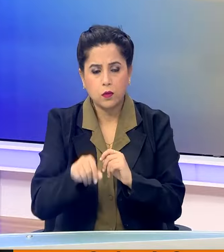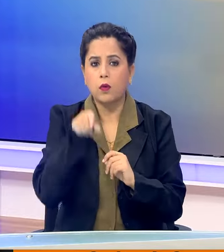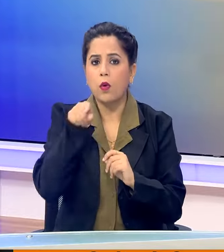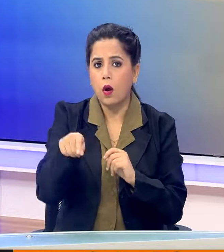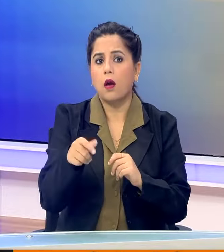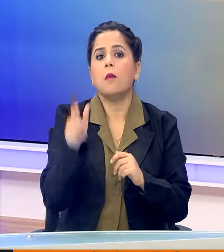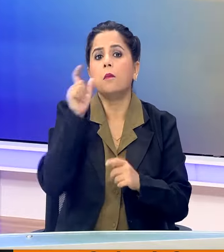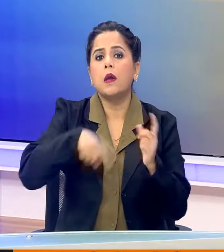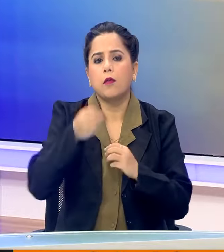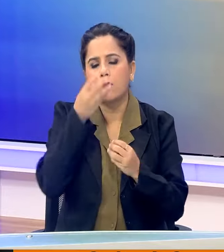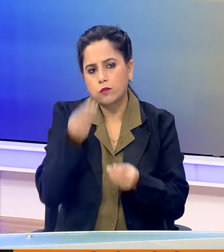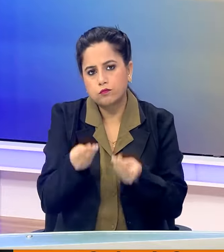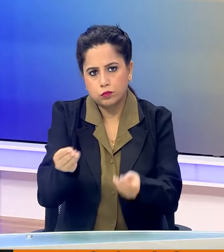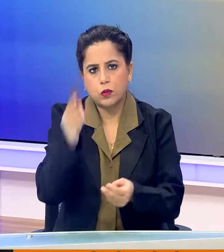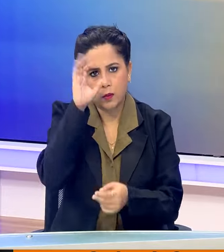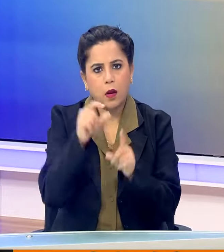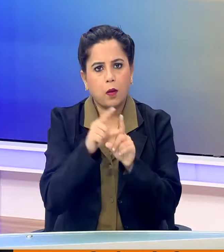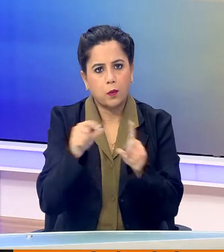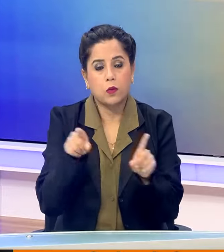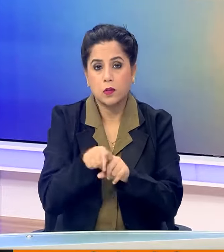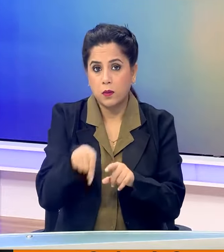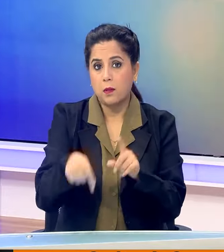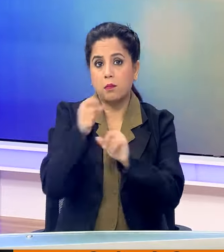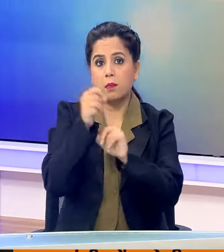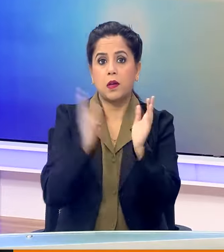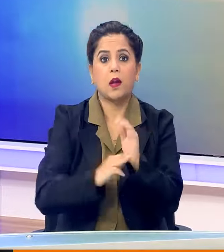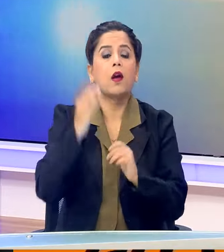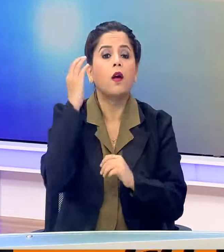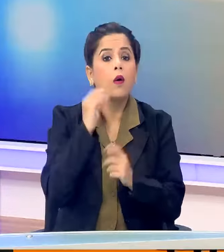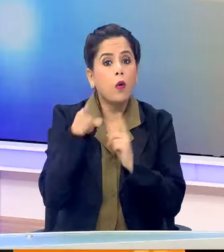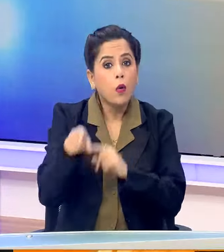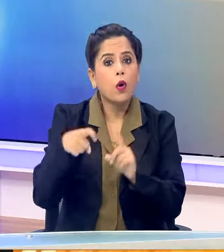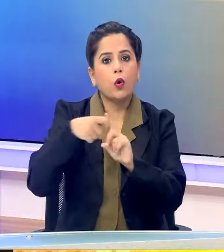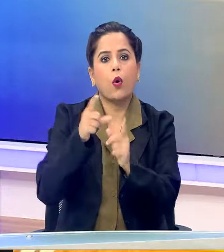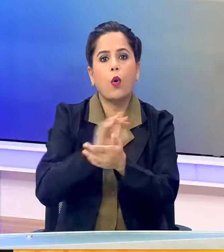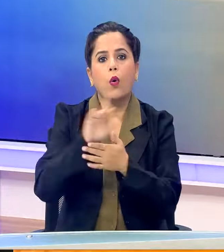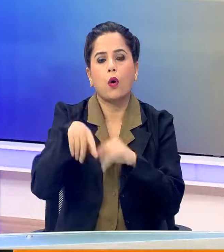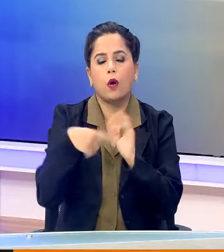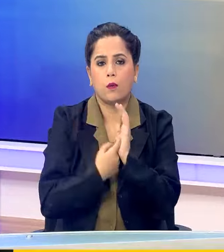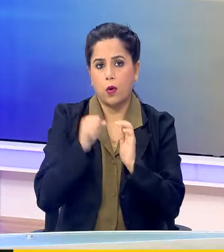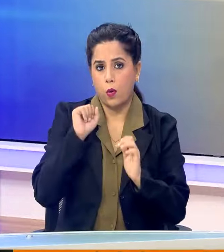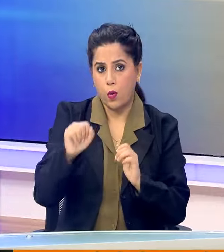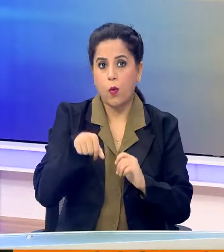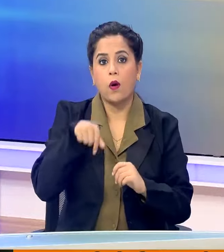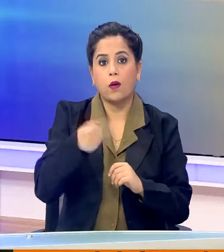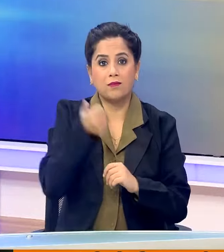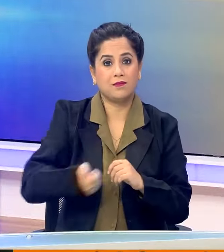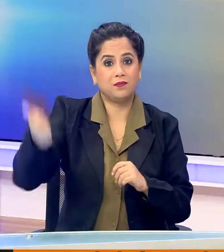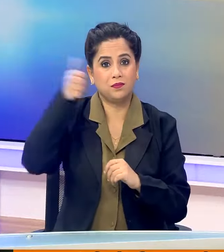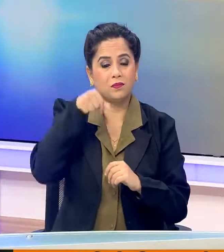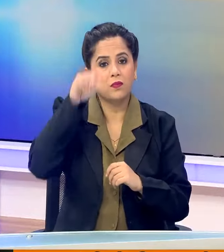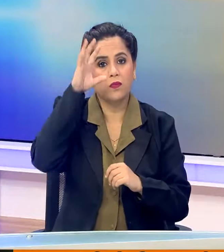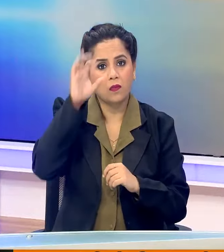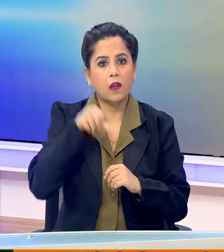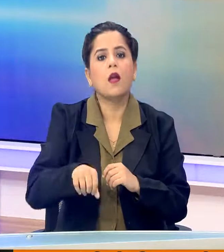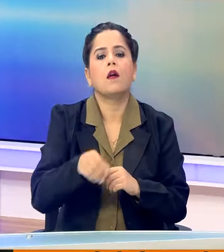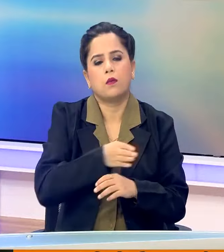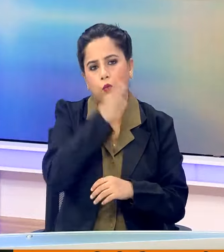अर्पित करेंगे साथ ही प्रधानमंत्री मोदी पोलैंड में कोल्हापुर के महाराजा के सम्मान में बने मेमोरियल भी